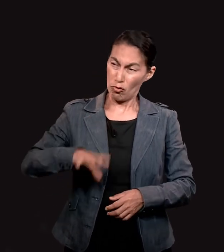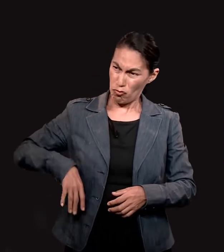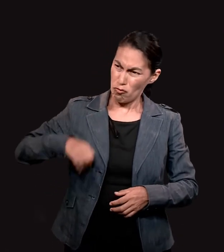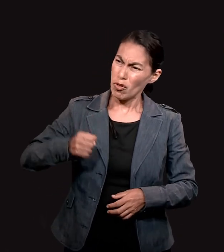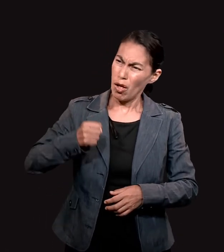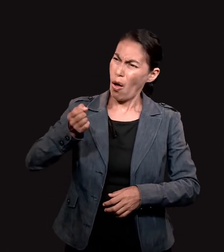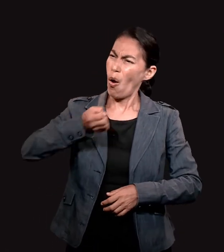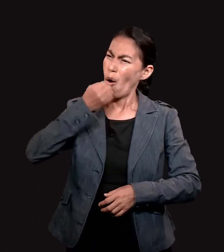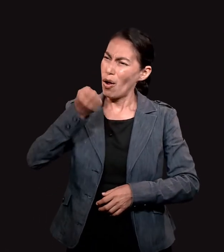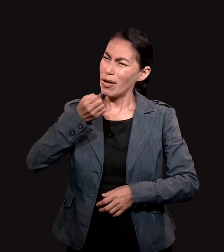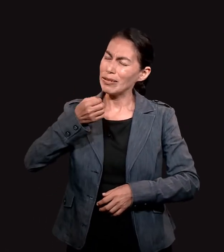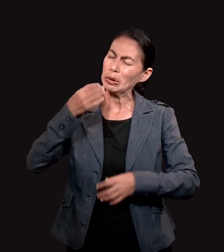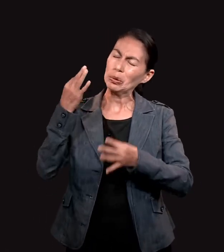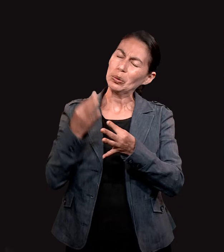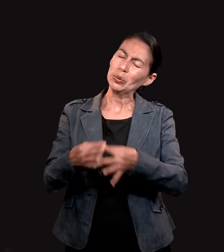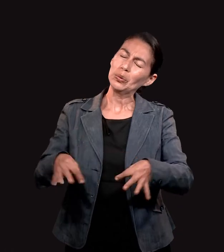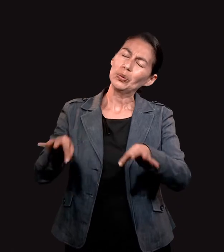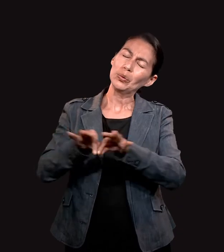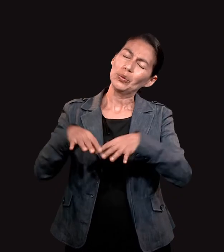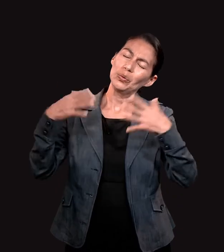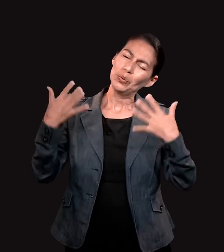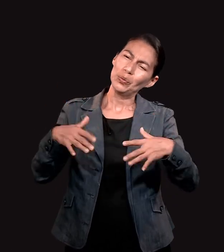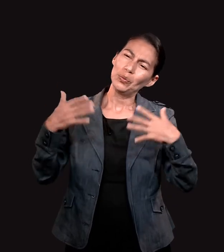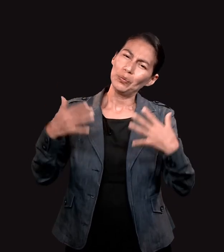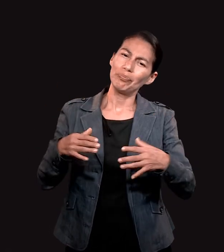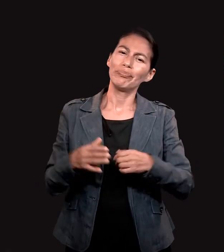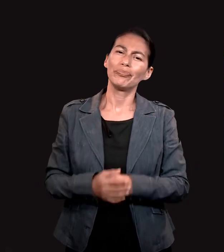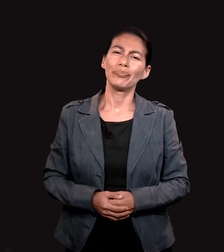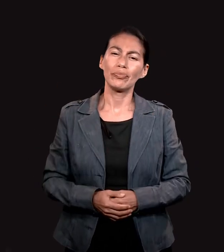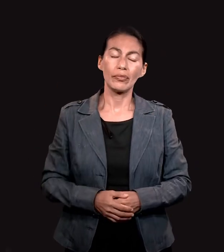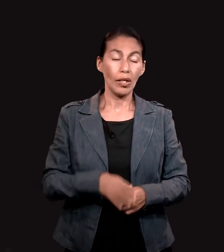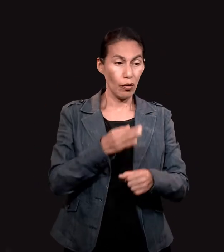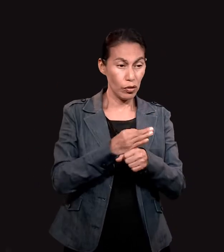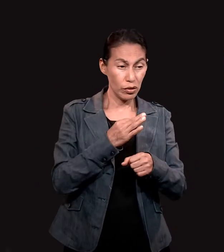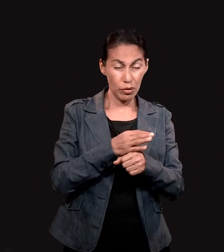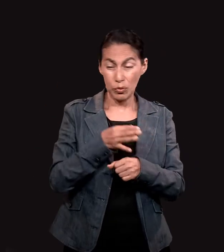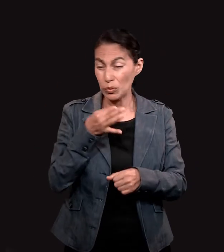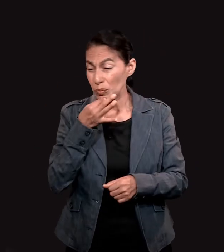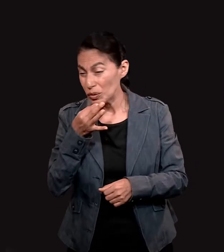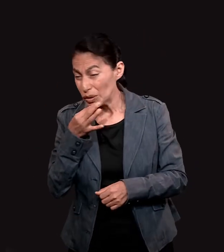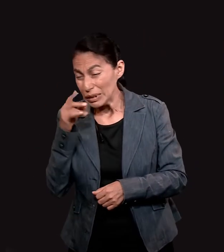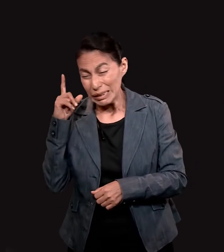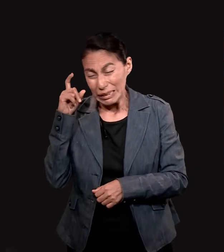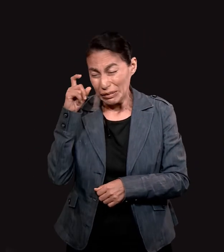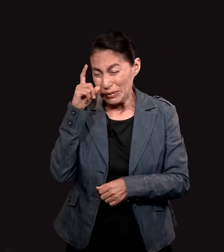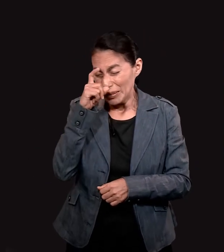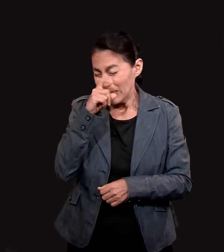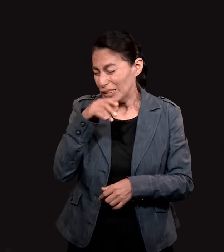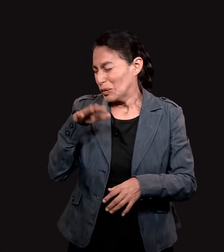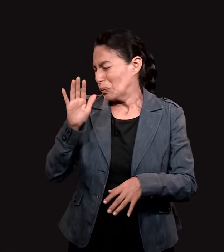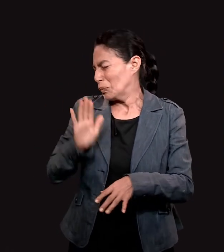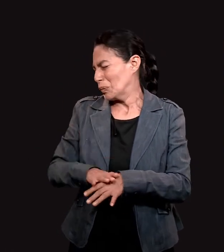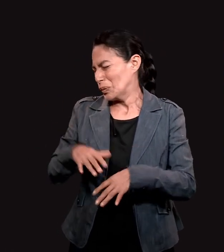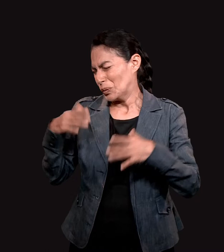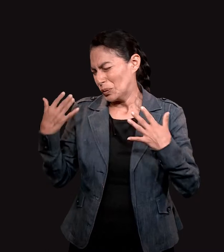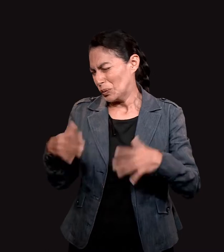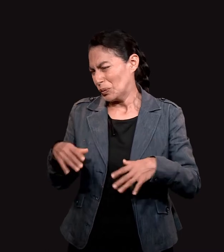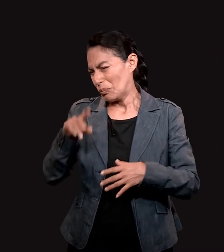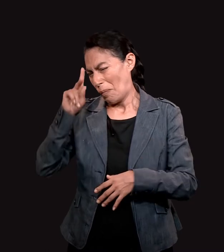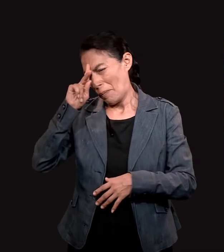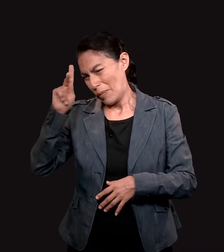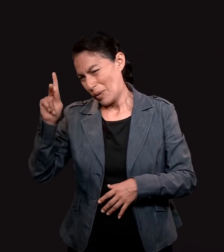pena. Amén. Así es, definitivamente. Humberto. Vivimos tiempos muy difíciles. Yo creo que la humanidad está viviendo